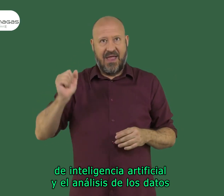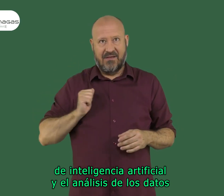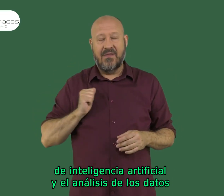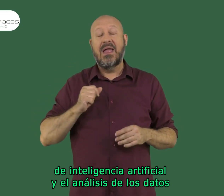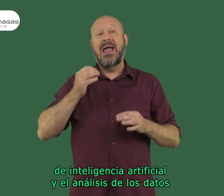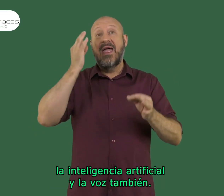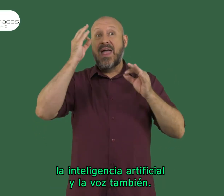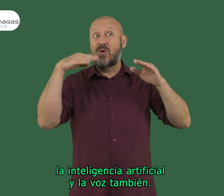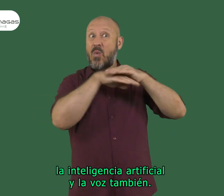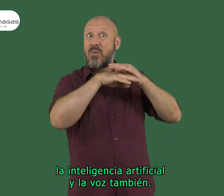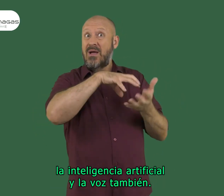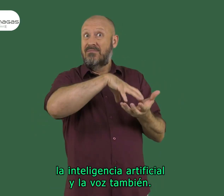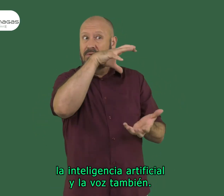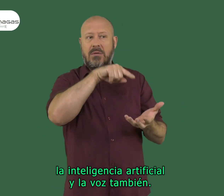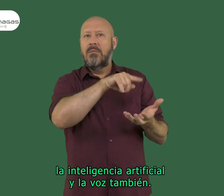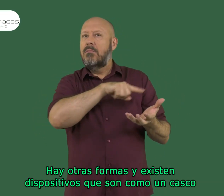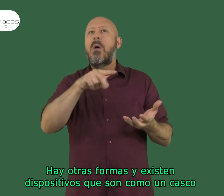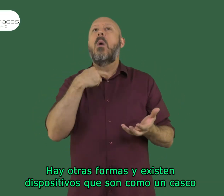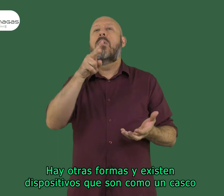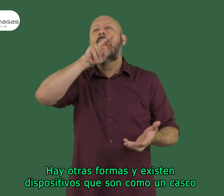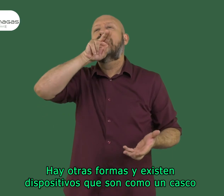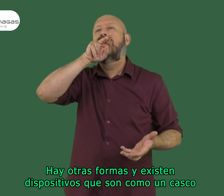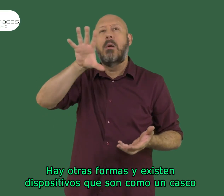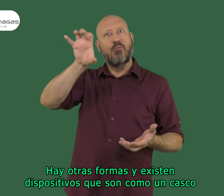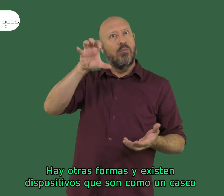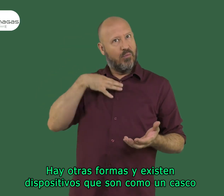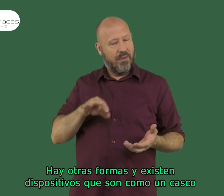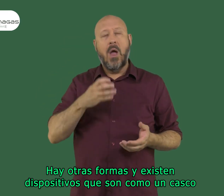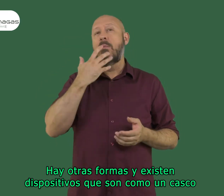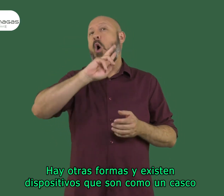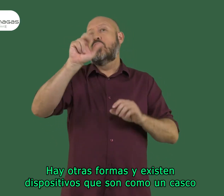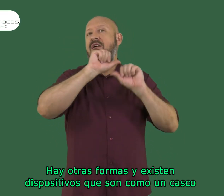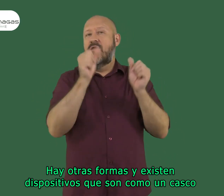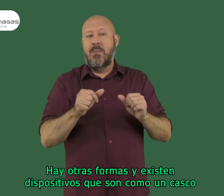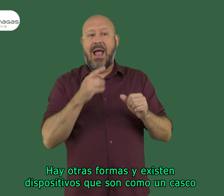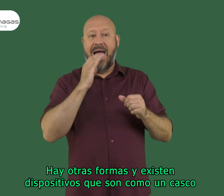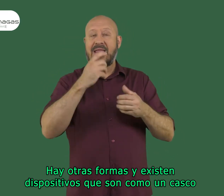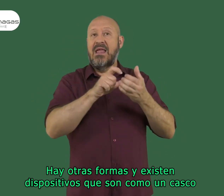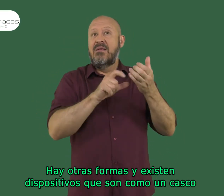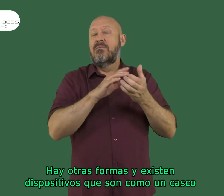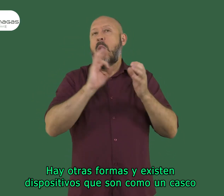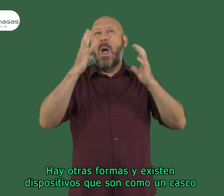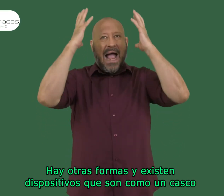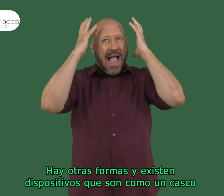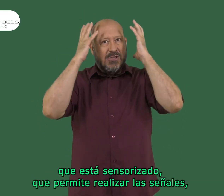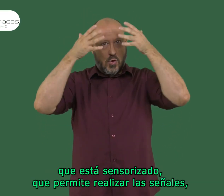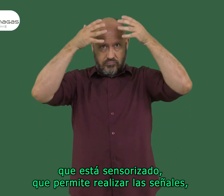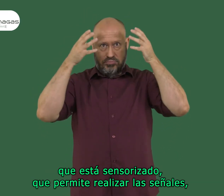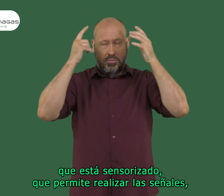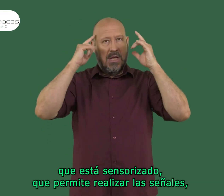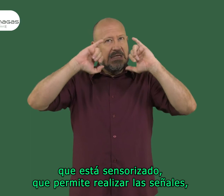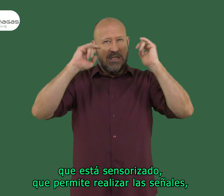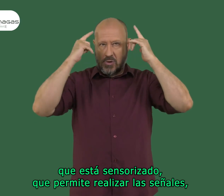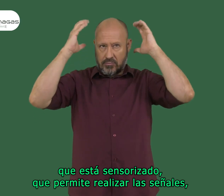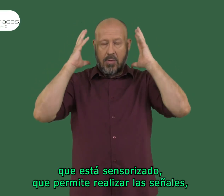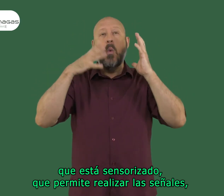el análisis de los datos, la inteligencia artificial y la voz. También hay otras formas. Existen dispositivos que son como un casco que está lleno